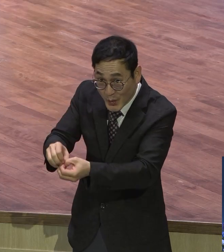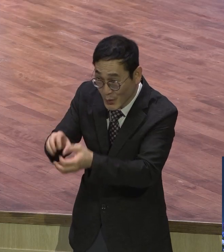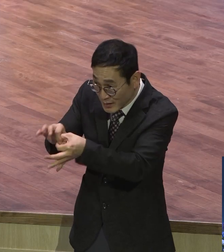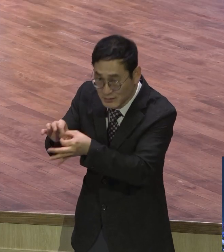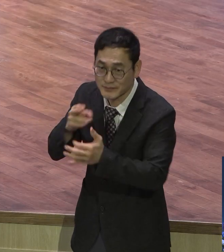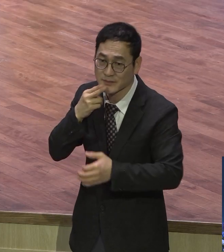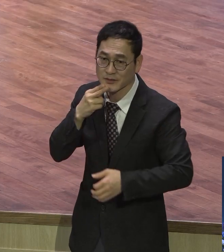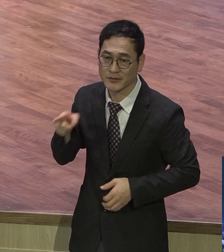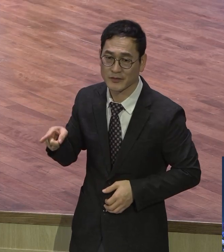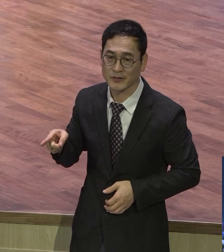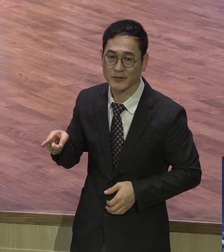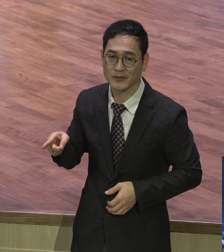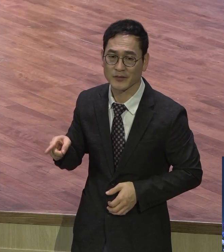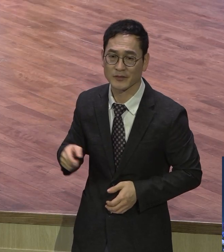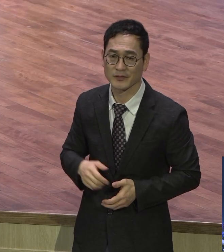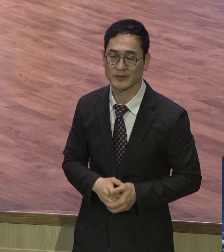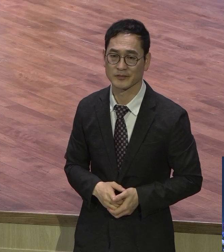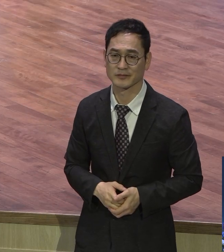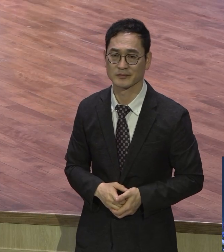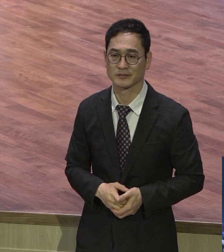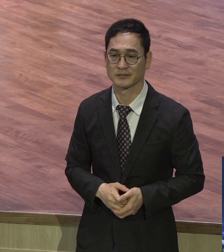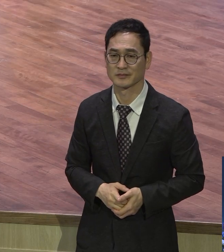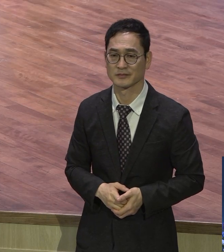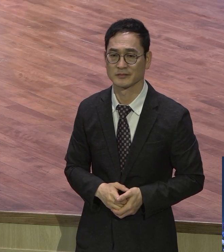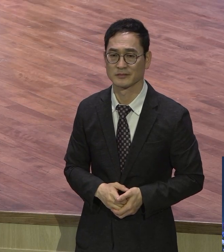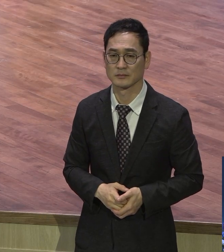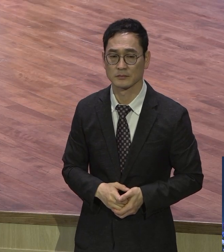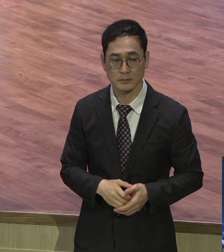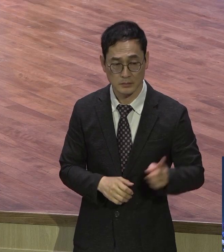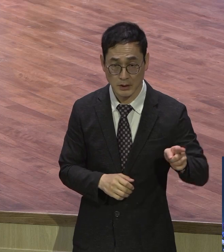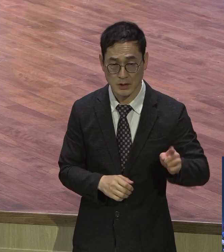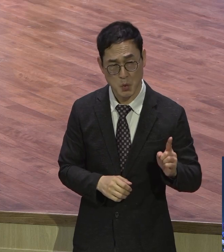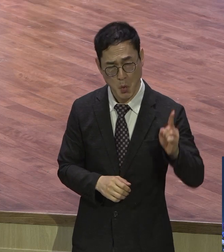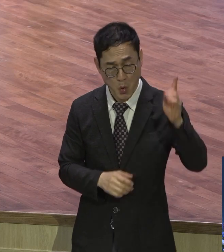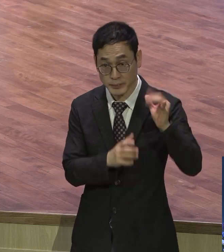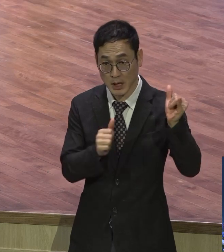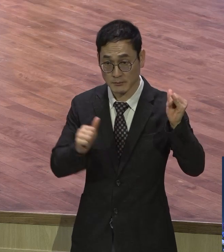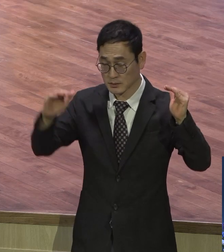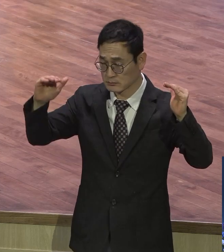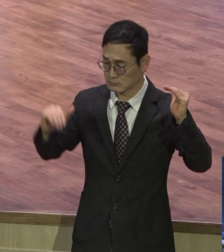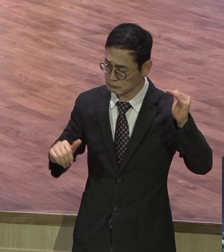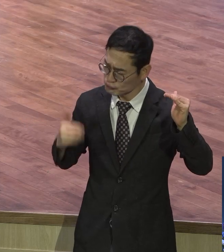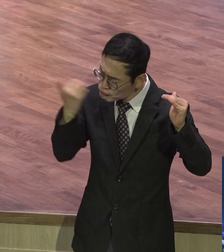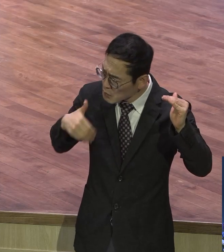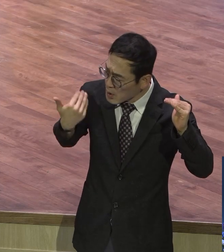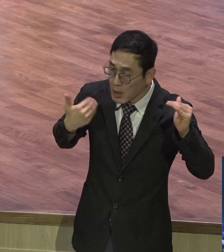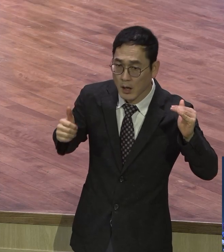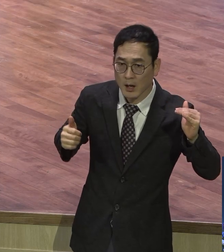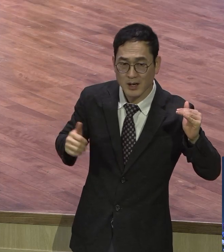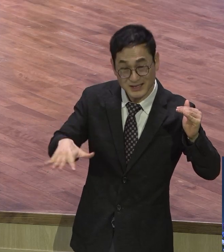그런 상황 속에서 야이로가 예수님께 찾아와서 그 발 아래 엎드렸다.